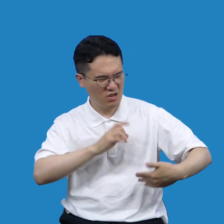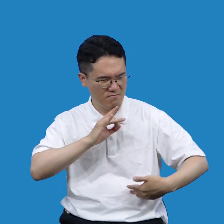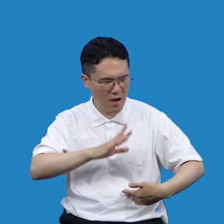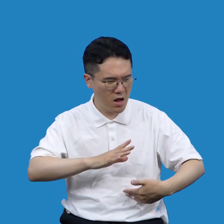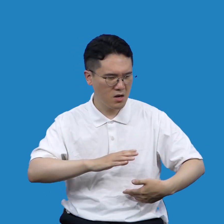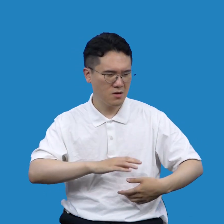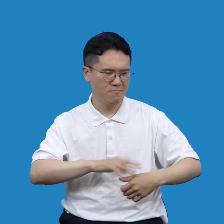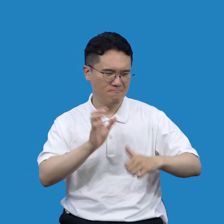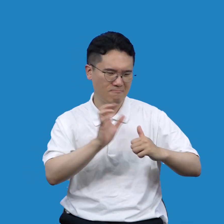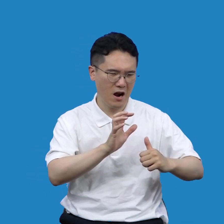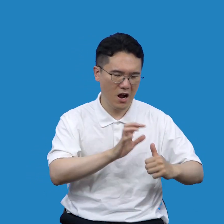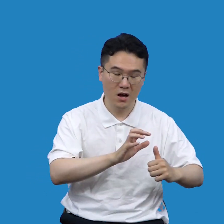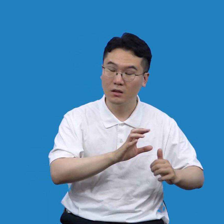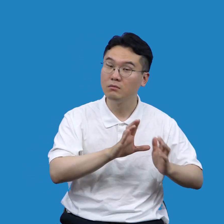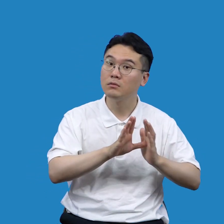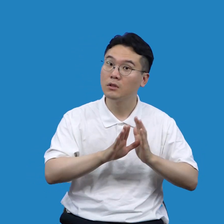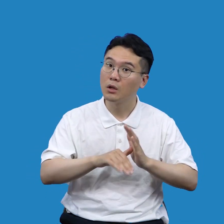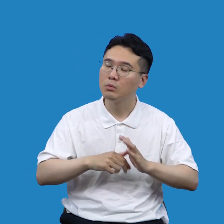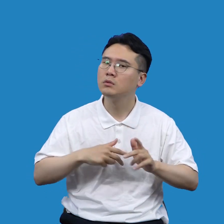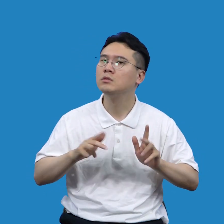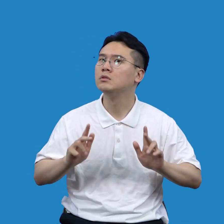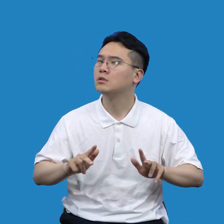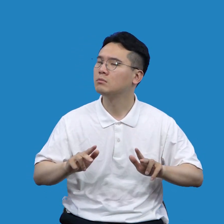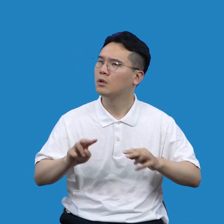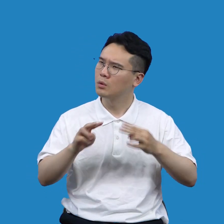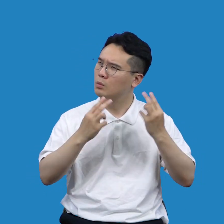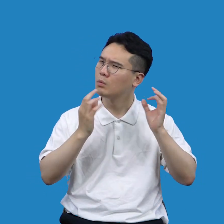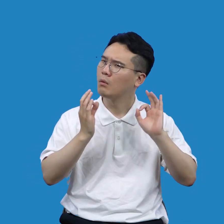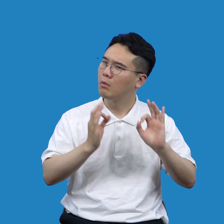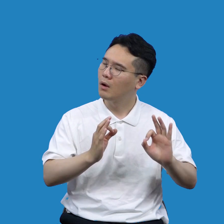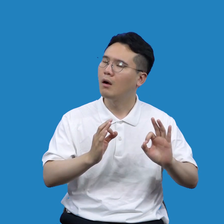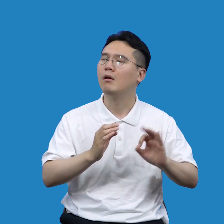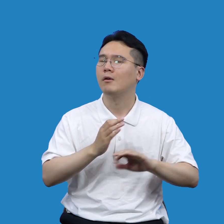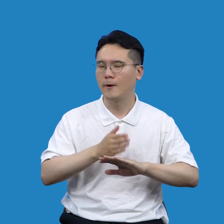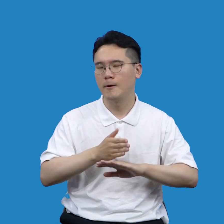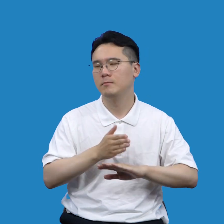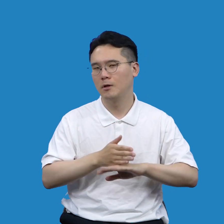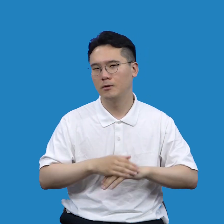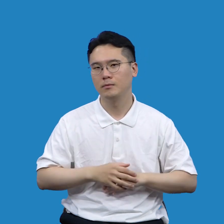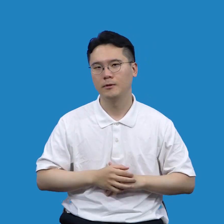그 순간까지도 지금 돌이켜보면 감사였습니다.